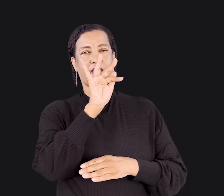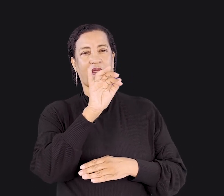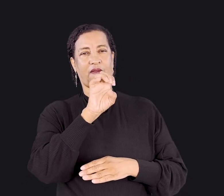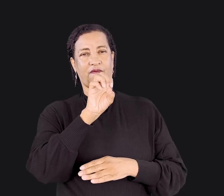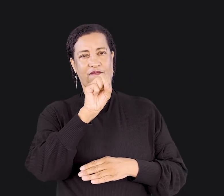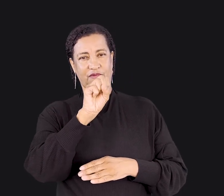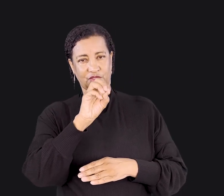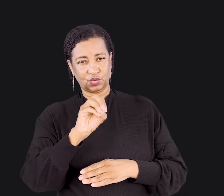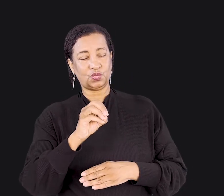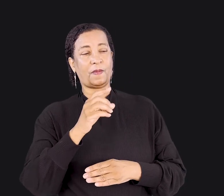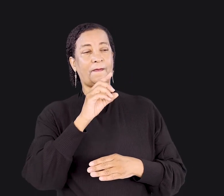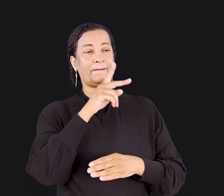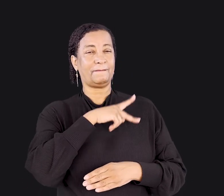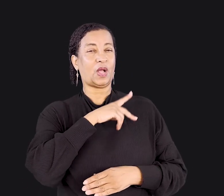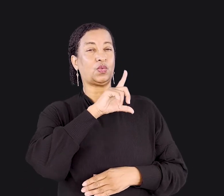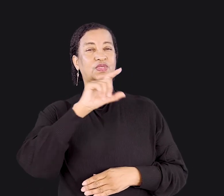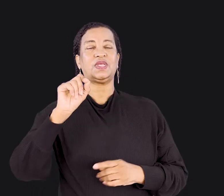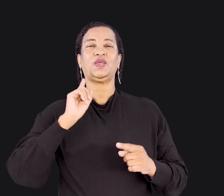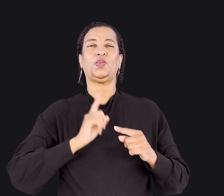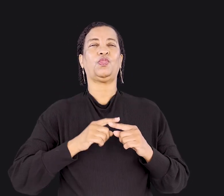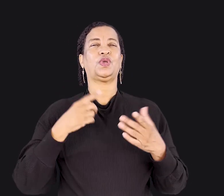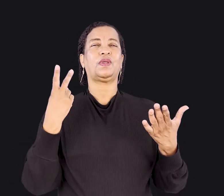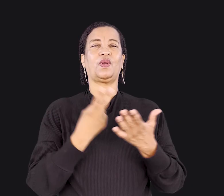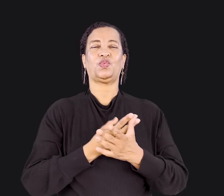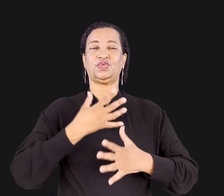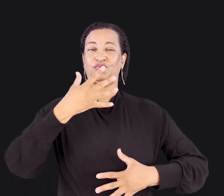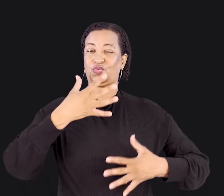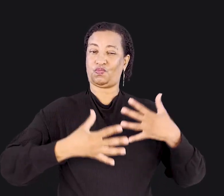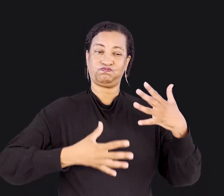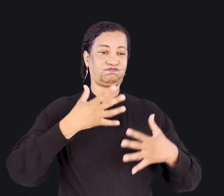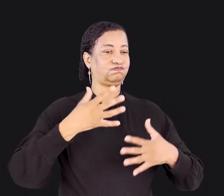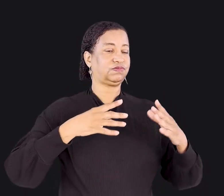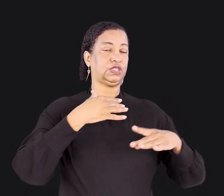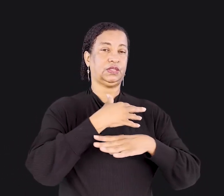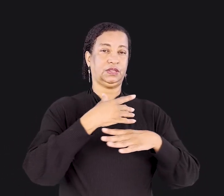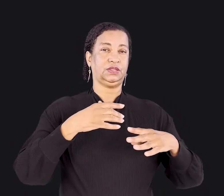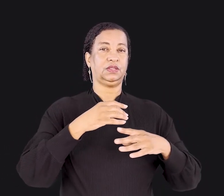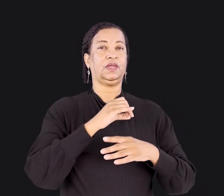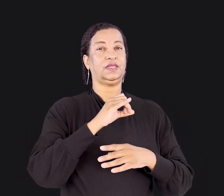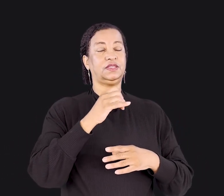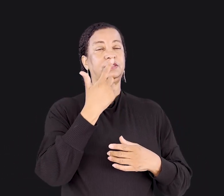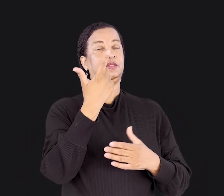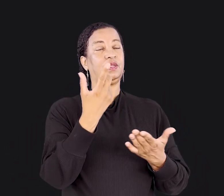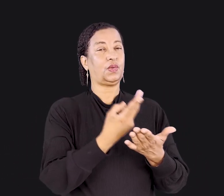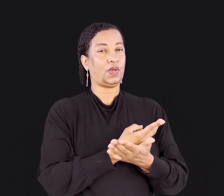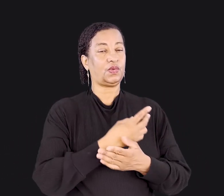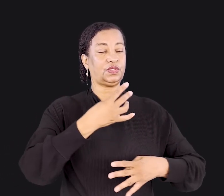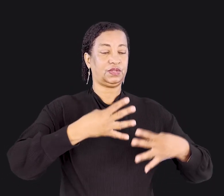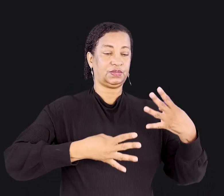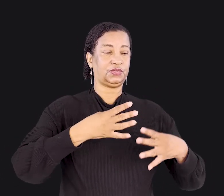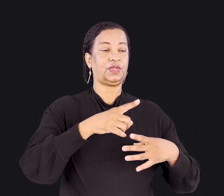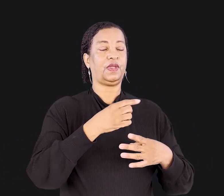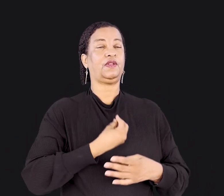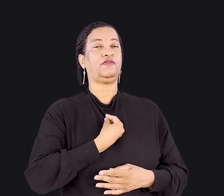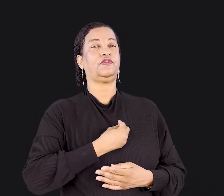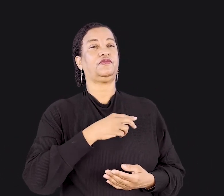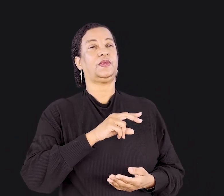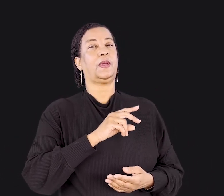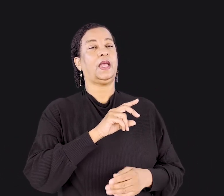muito tumulto na cidade. Isso era típico dele, e se não tivesse havido esse tumulto, teria ficado mais tempo por lá. Ele